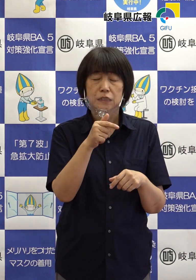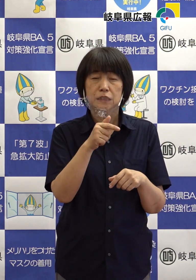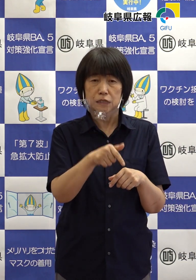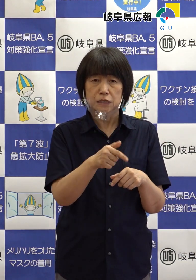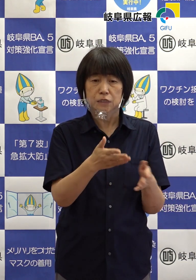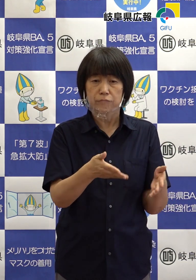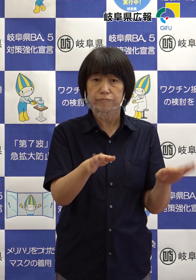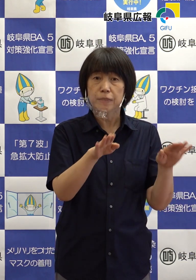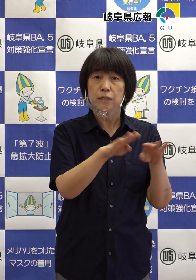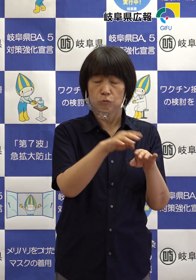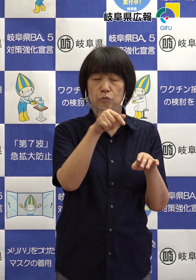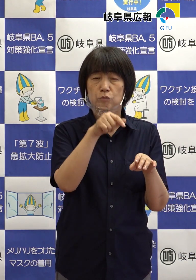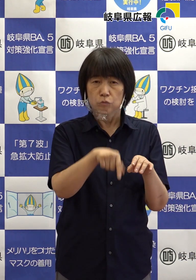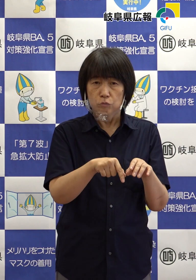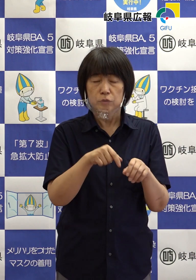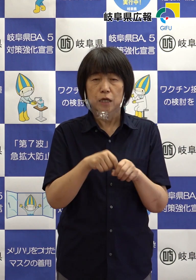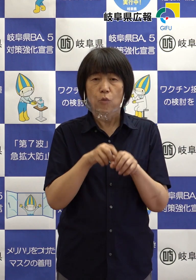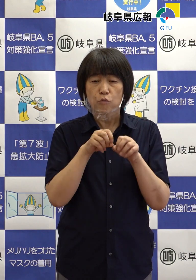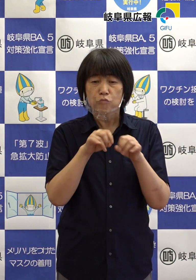ね